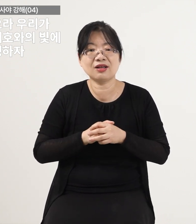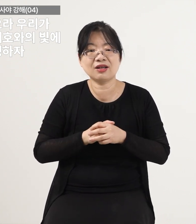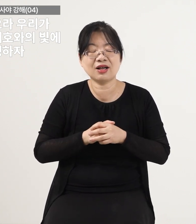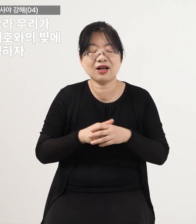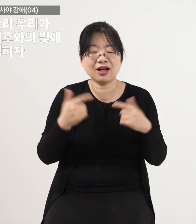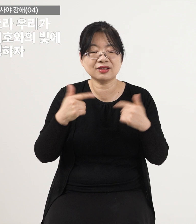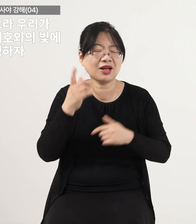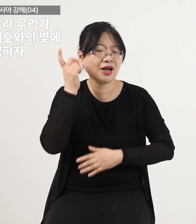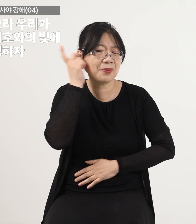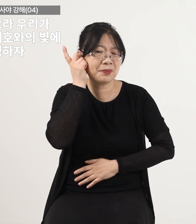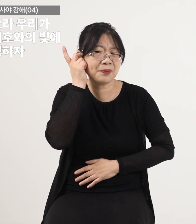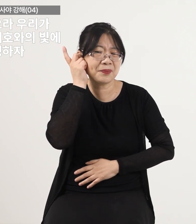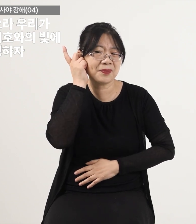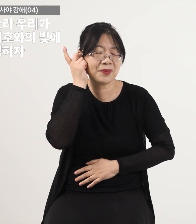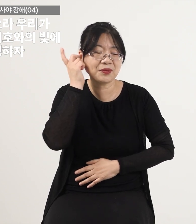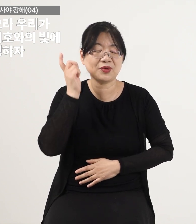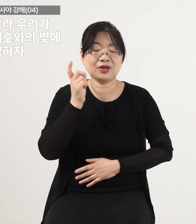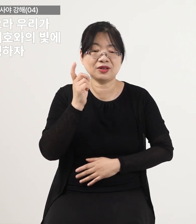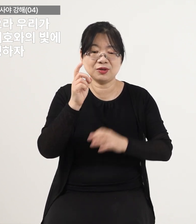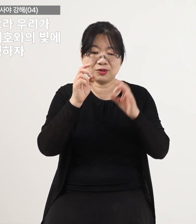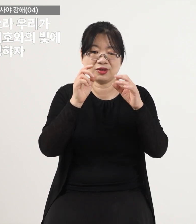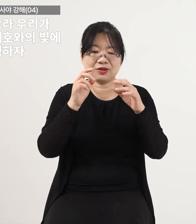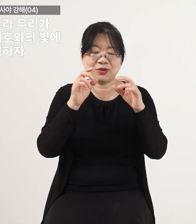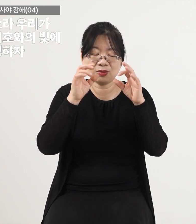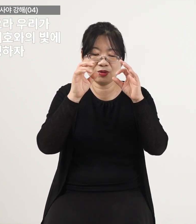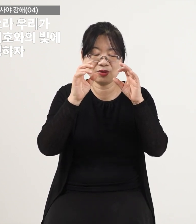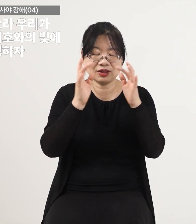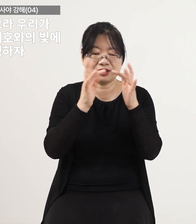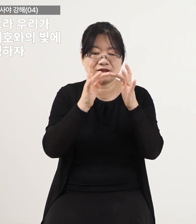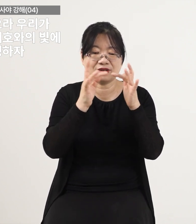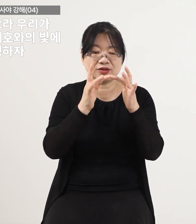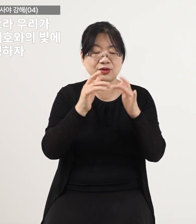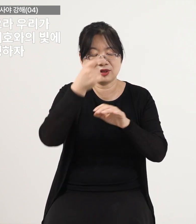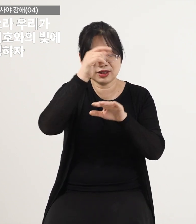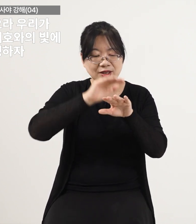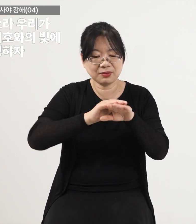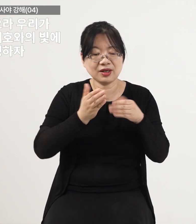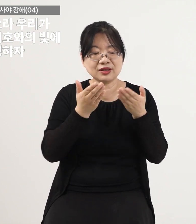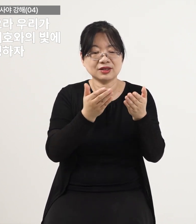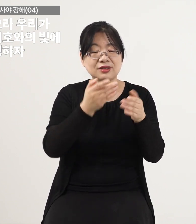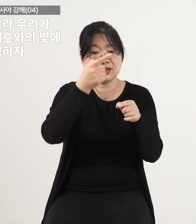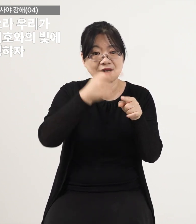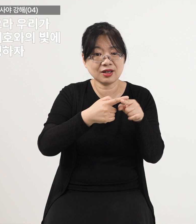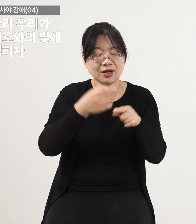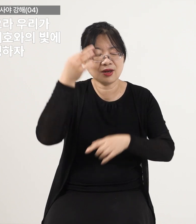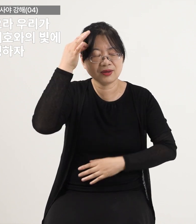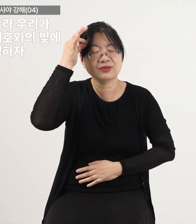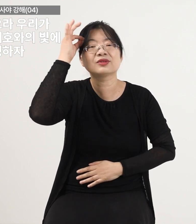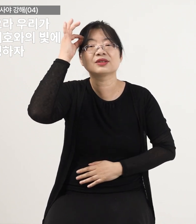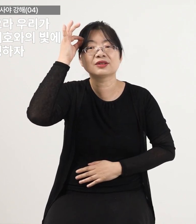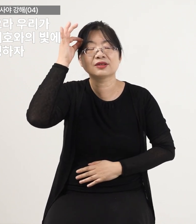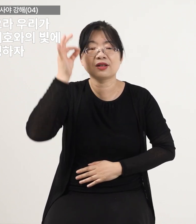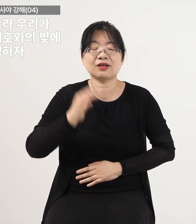손바닥만한 폰으로 예배를 사모하면서 드리다가 문득